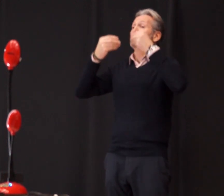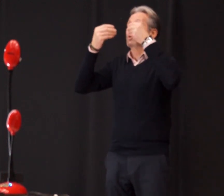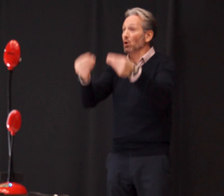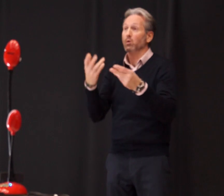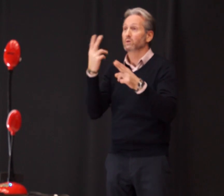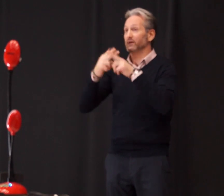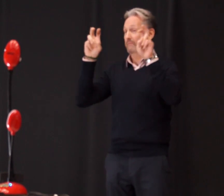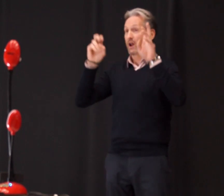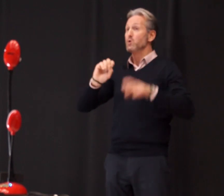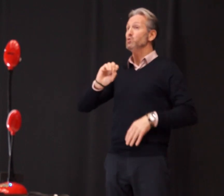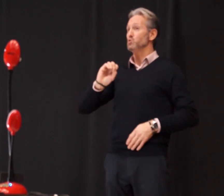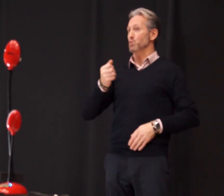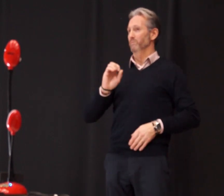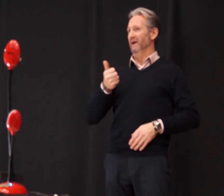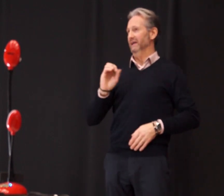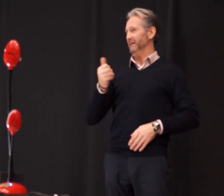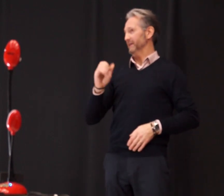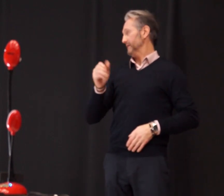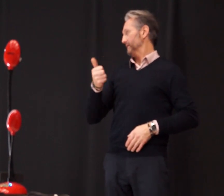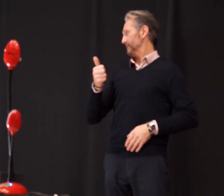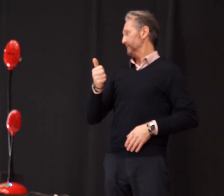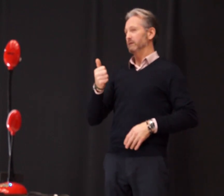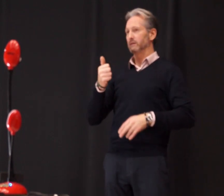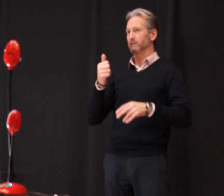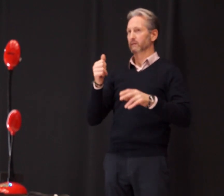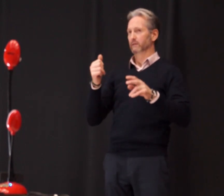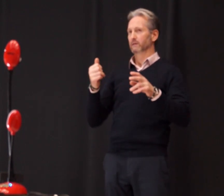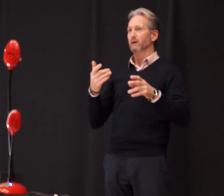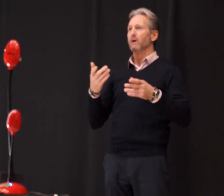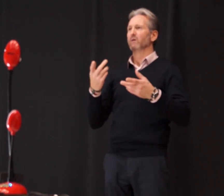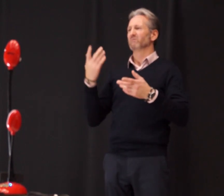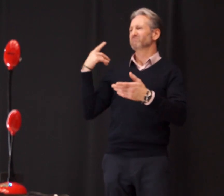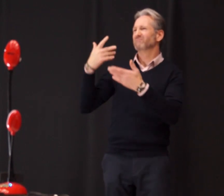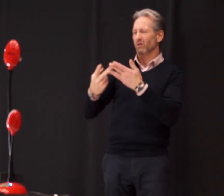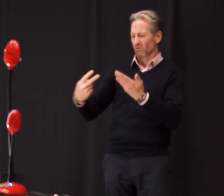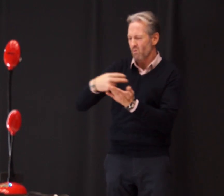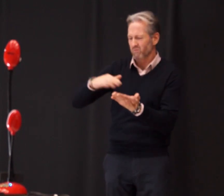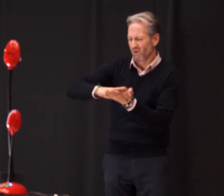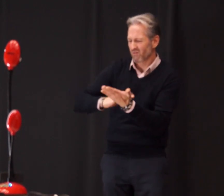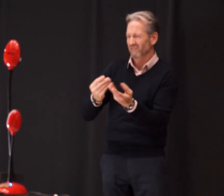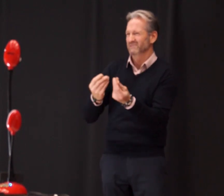sur Marseille, pour, dans le cadre d'une formation dite numérique,